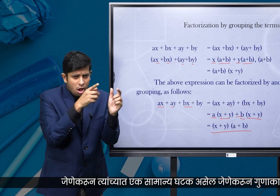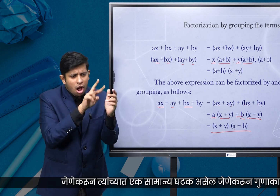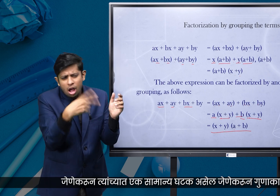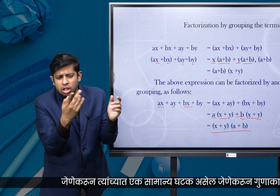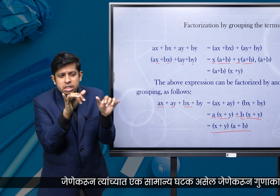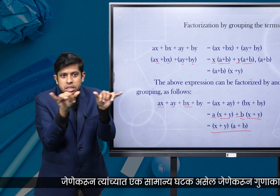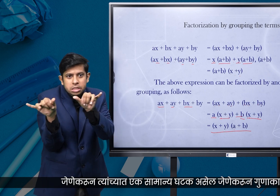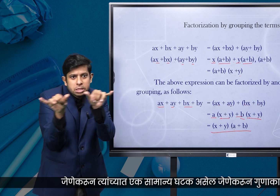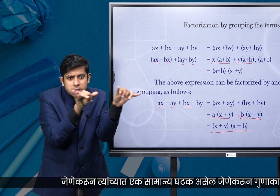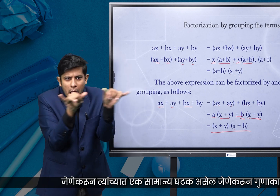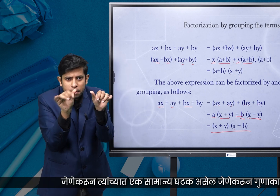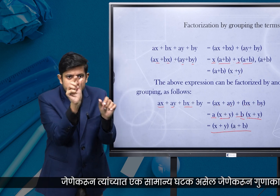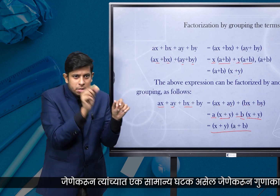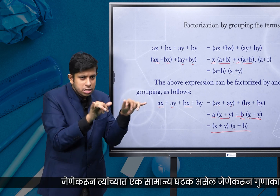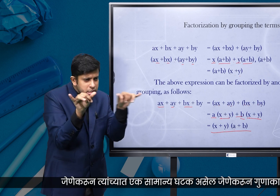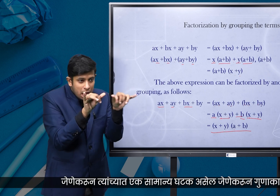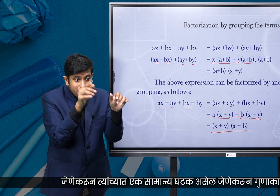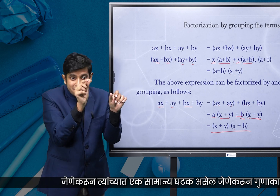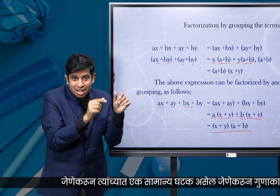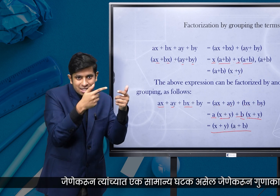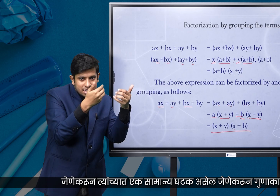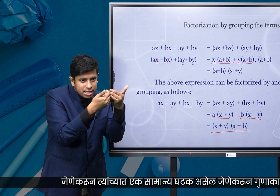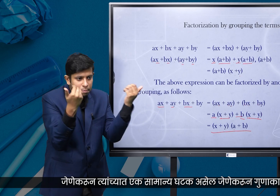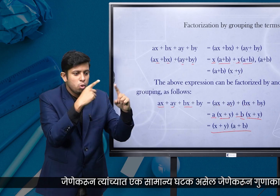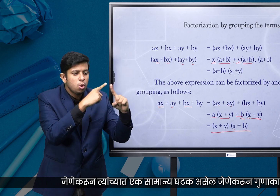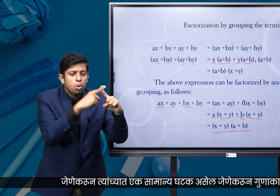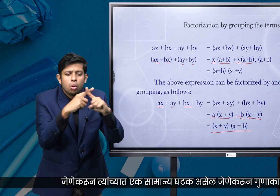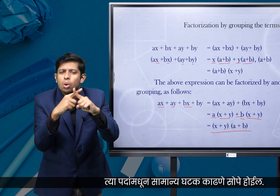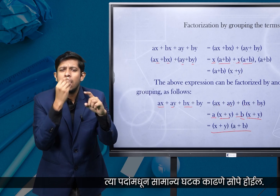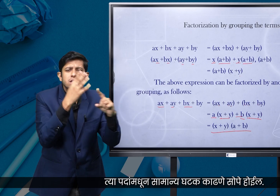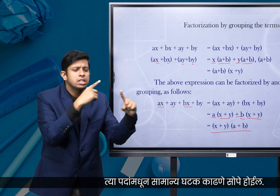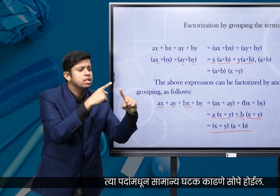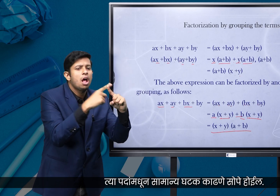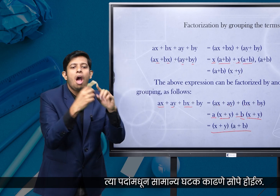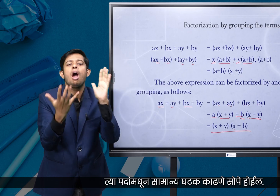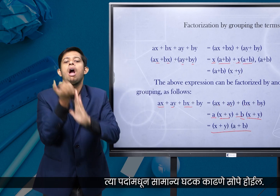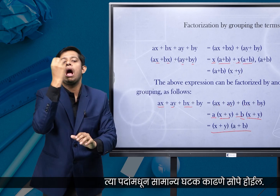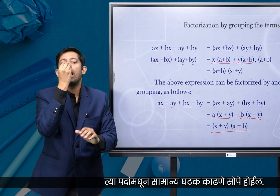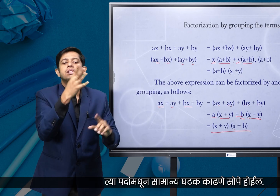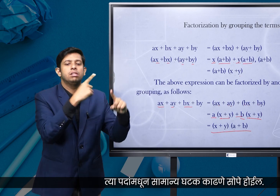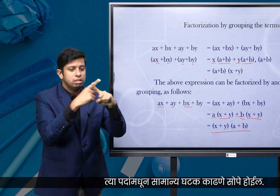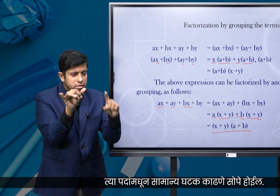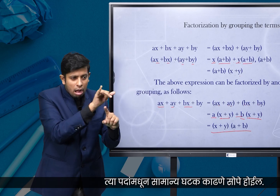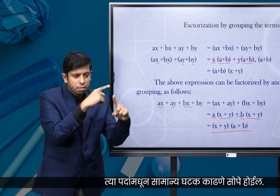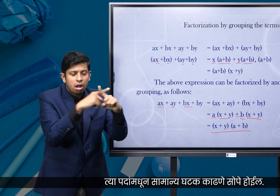त्यांच्यात एक सामान्य घटक असेल, जेणेकरून गुणाकार करून त्या गटांमधून सामान्य घटक काढणे सोपे